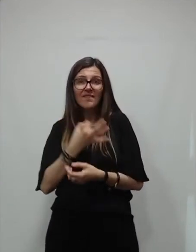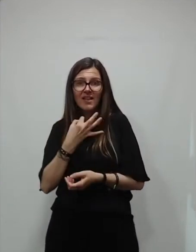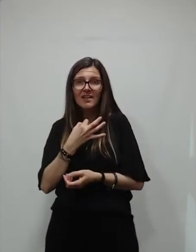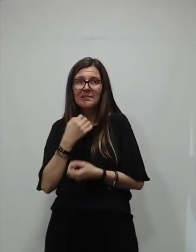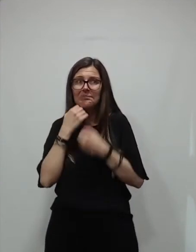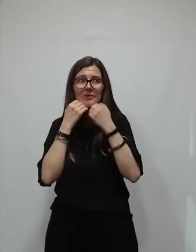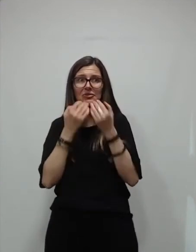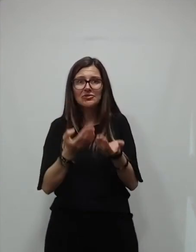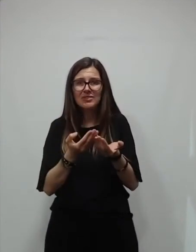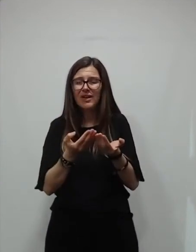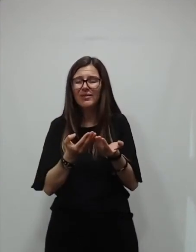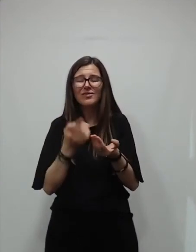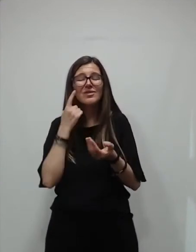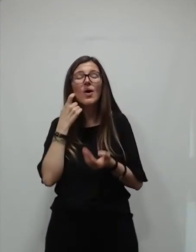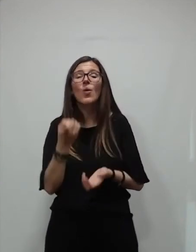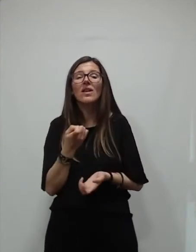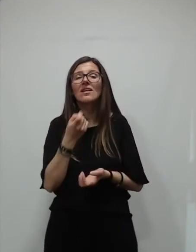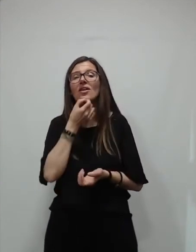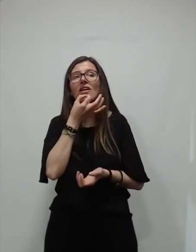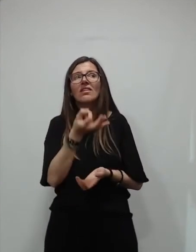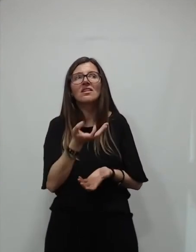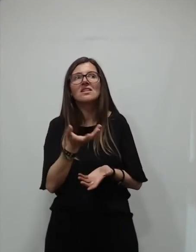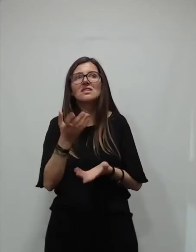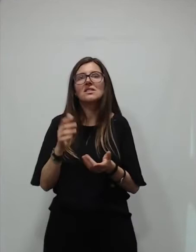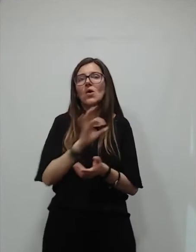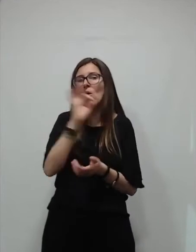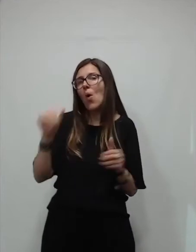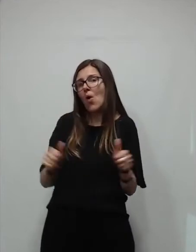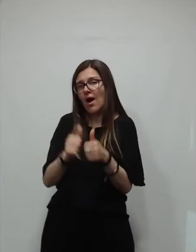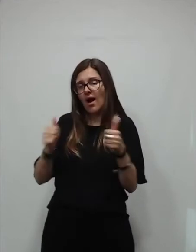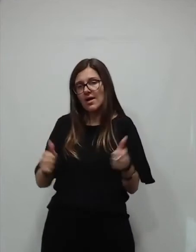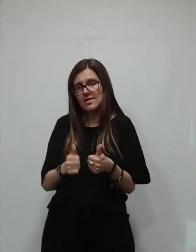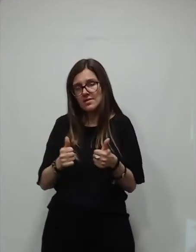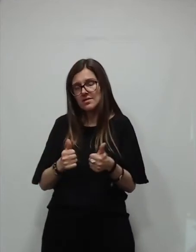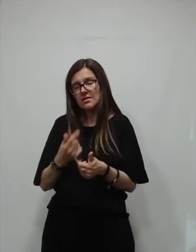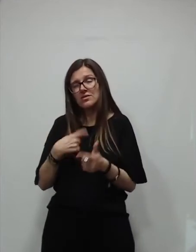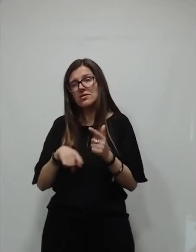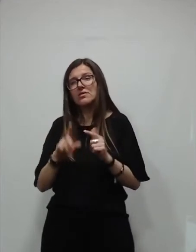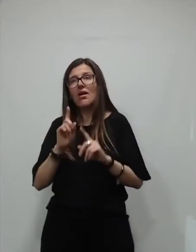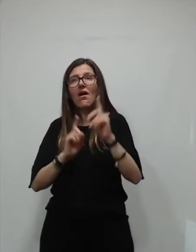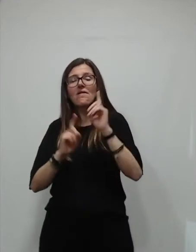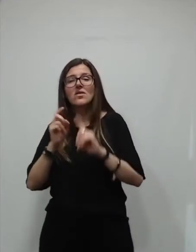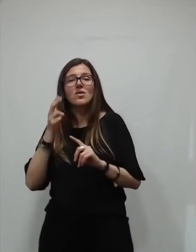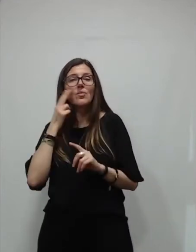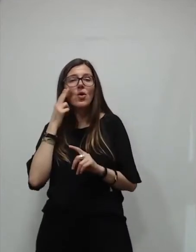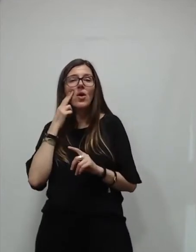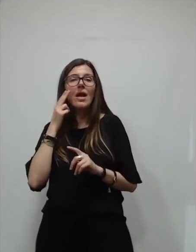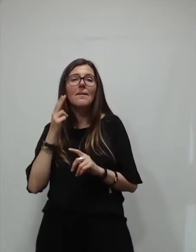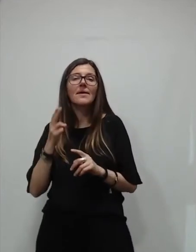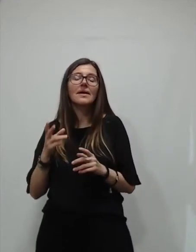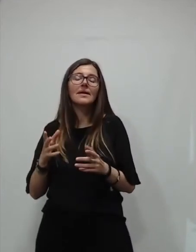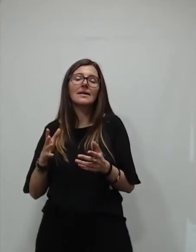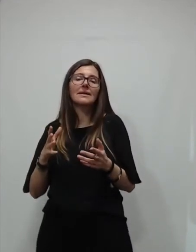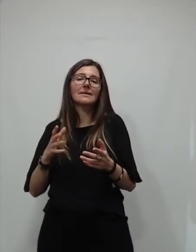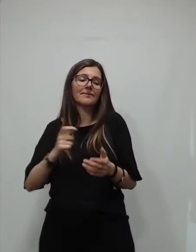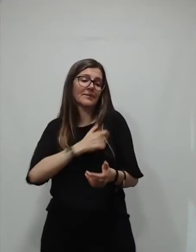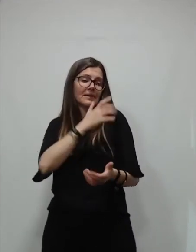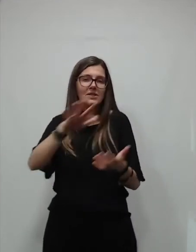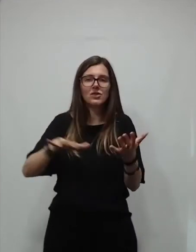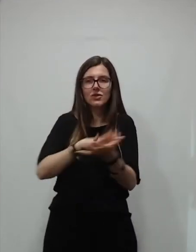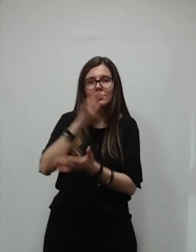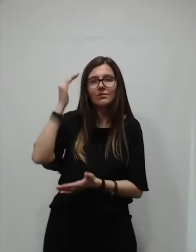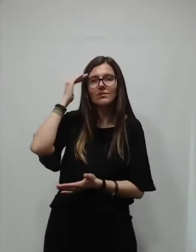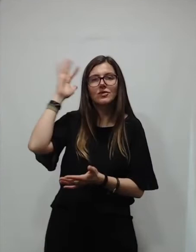Senado Penitenciario, una persona con una discapacidad psicosocial, sometida a un proceso penal por